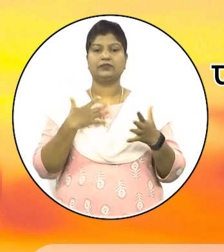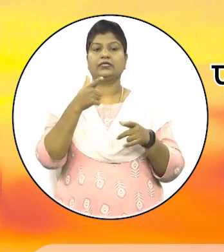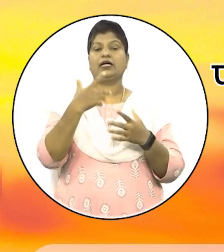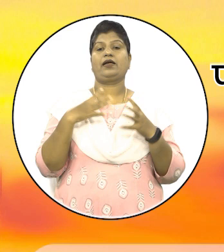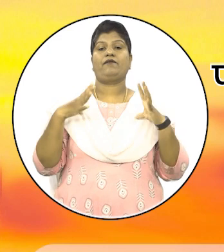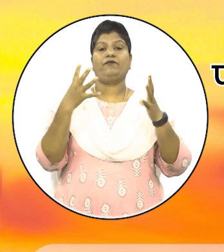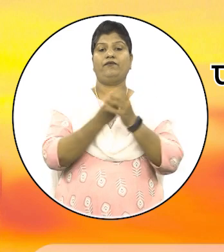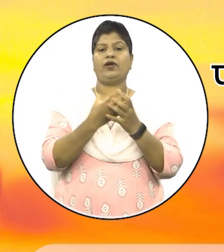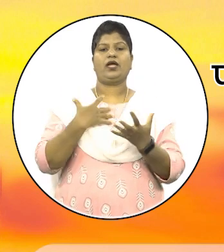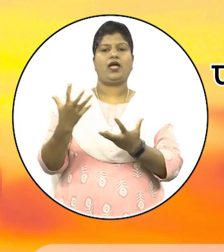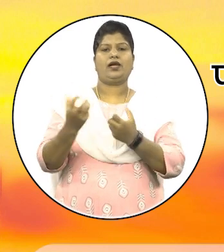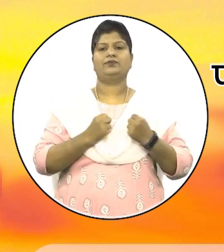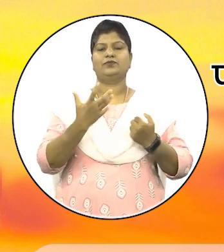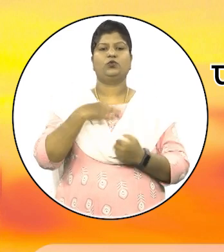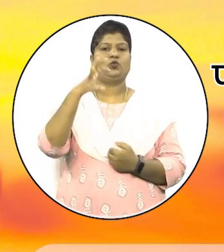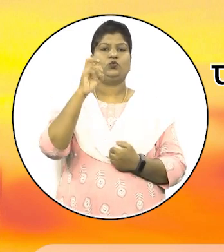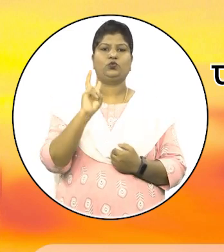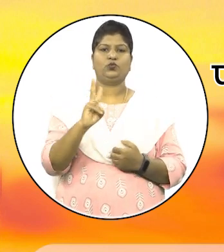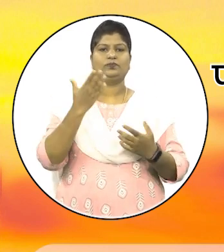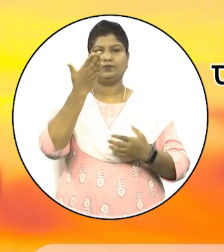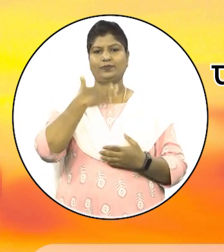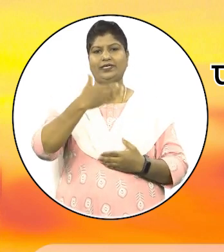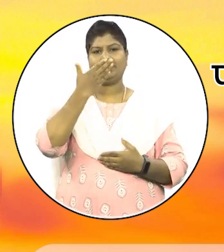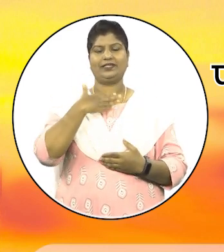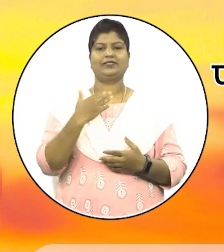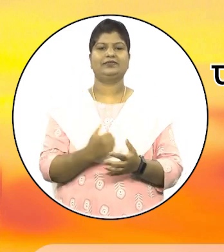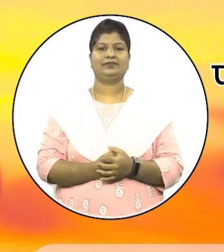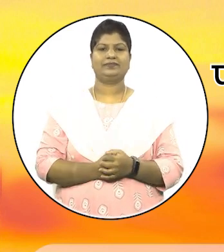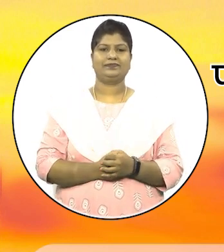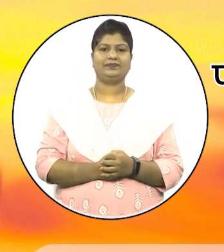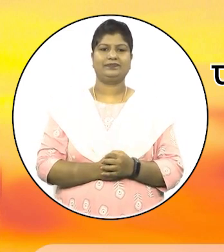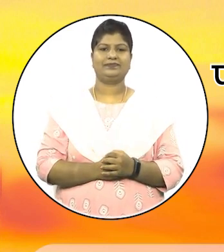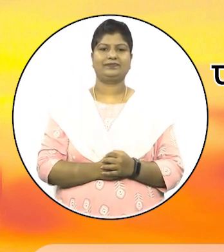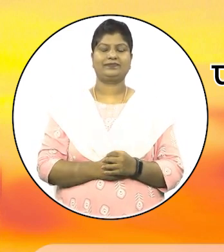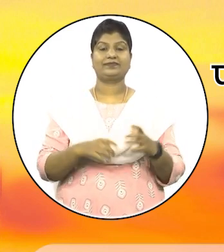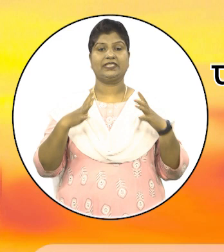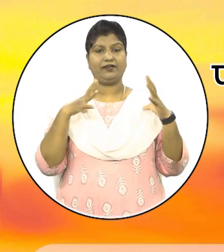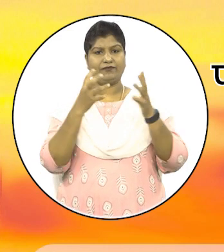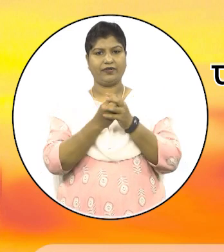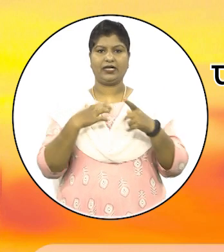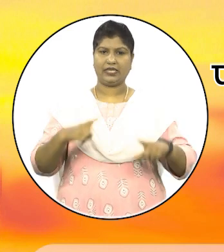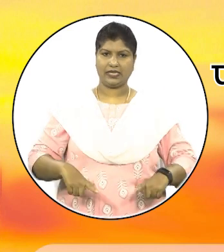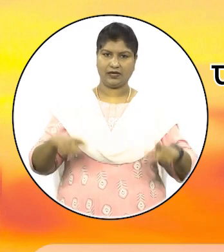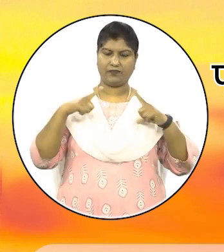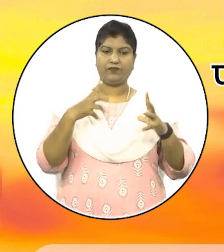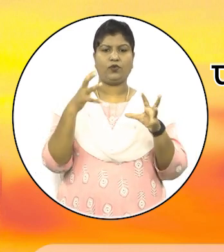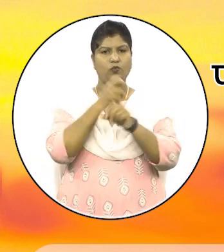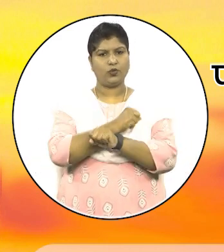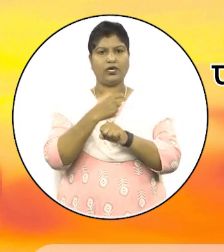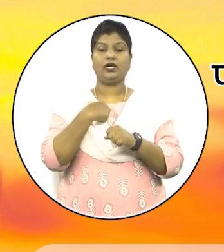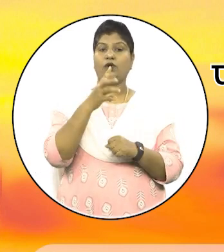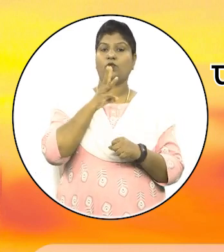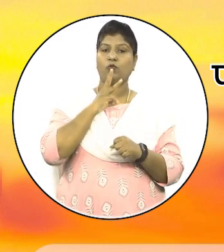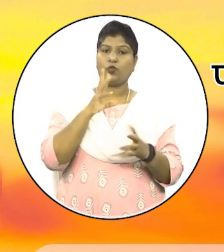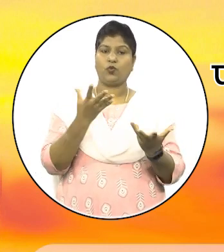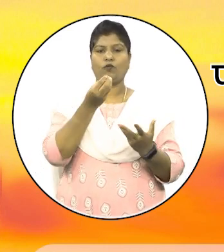नहीं होंगे तो हमें सांस लेने के लिए ऑक्सीजन नहीं मिलेगी। हम भोजन और पानी के बिना